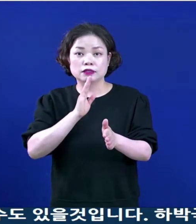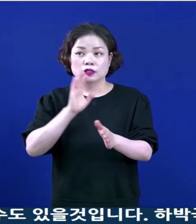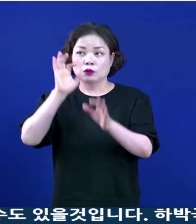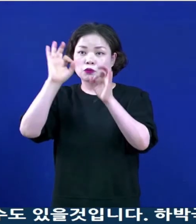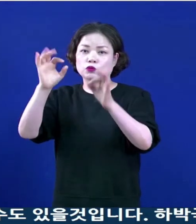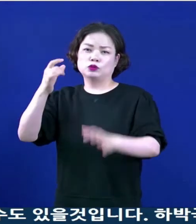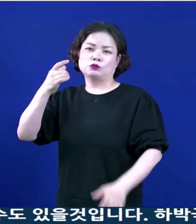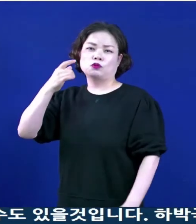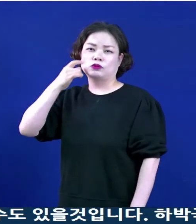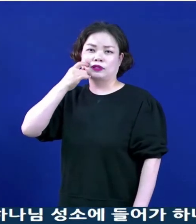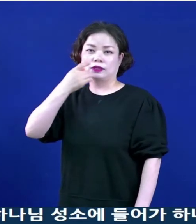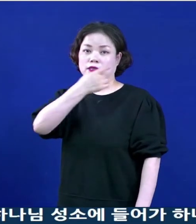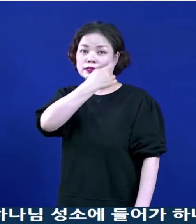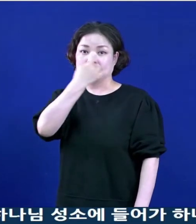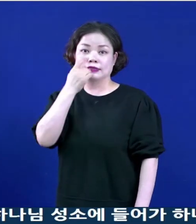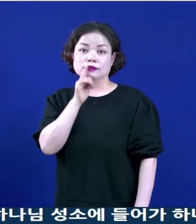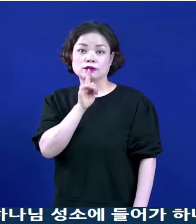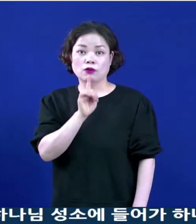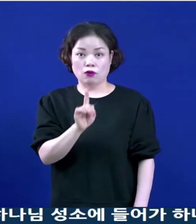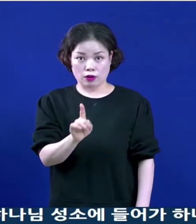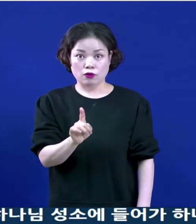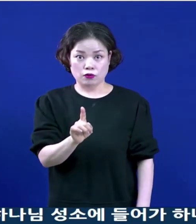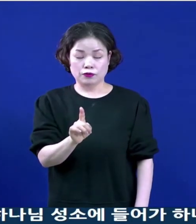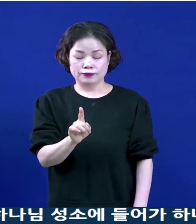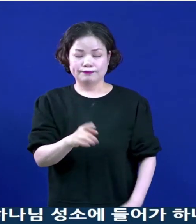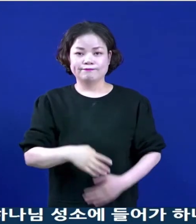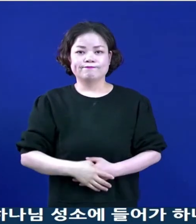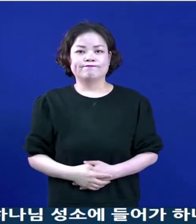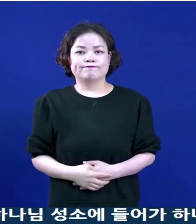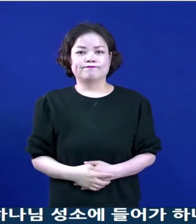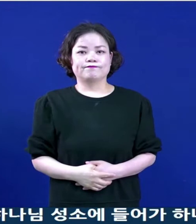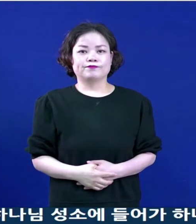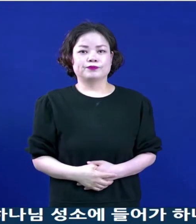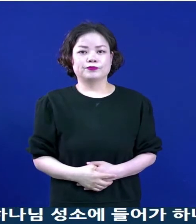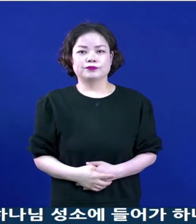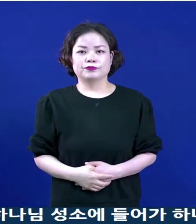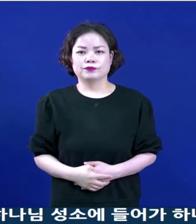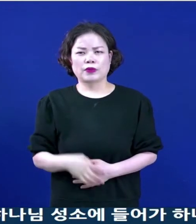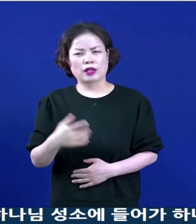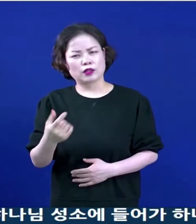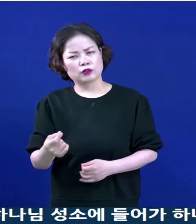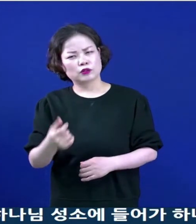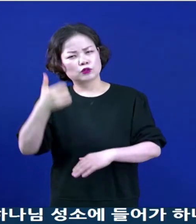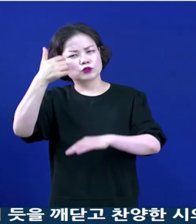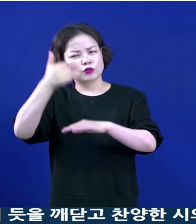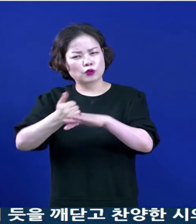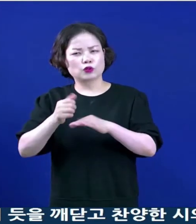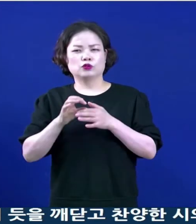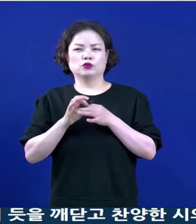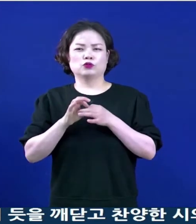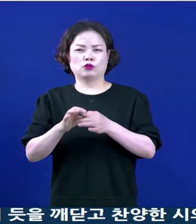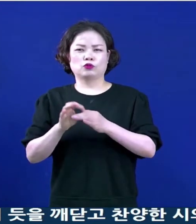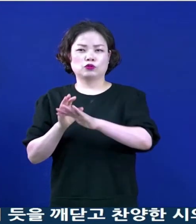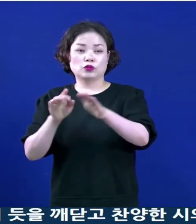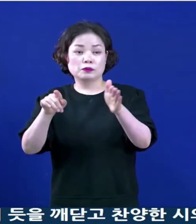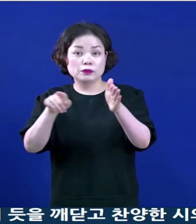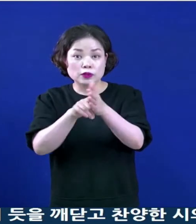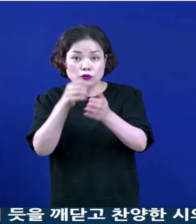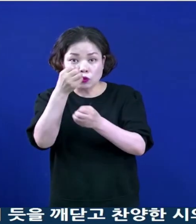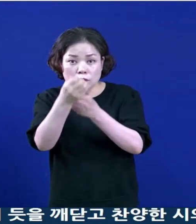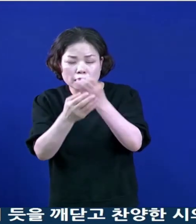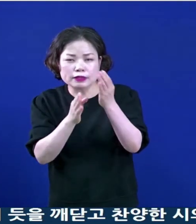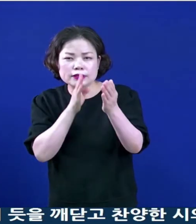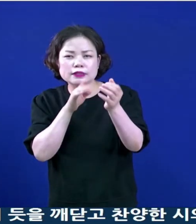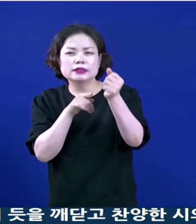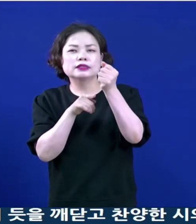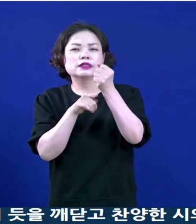못하는 것들의 증거라고 말씀해 주신 것입니다. 이런 일의 결론을 통해서 우리가 믿음으로 고백하는 진리가